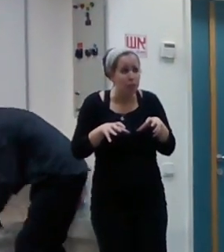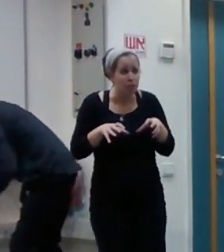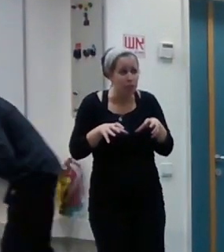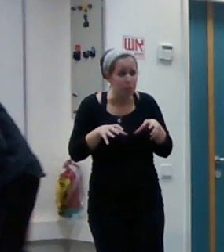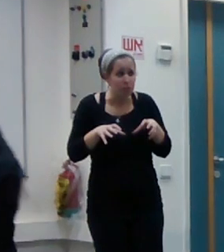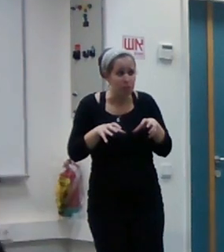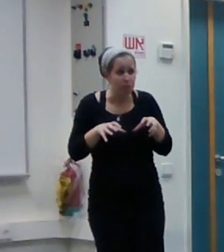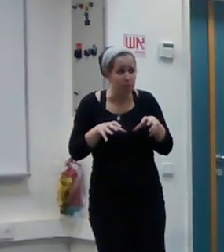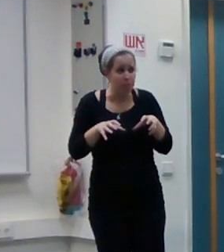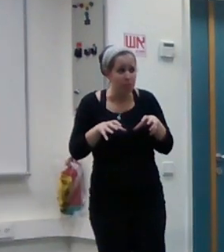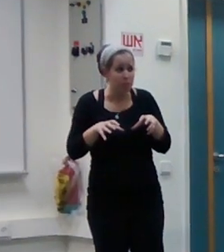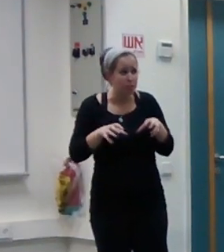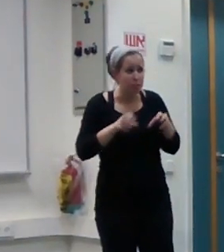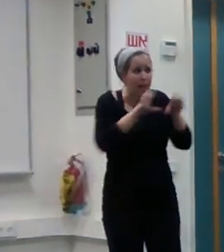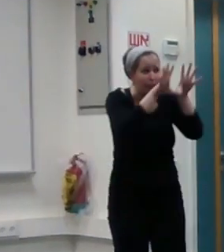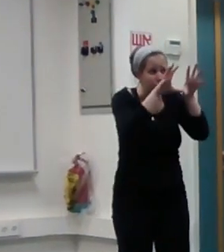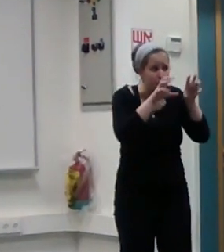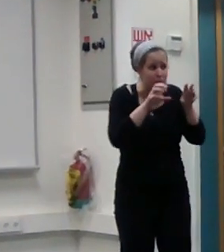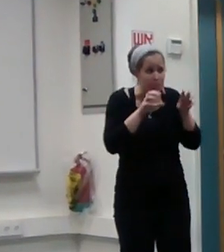של חתול